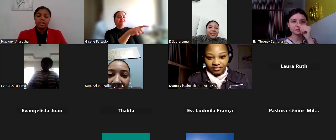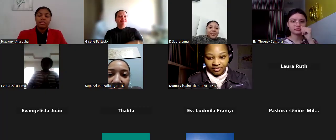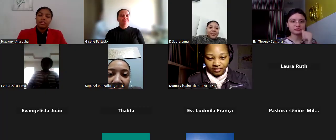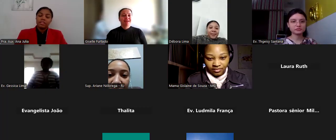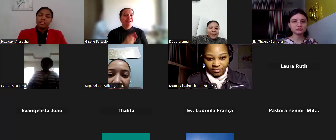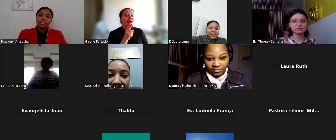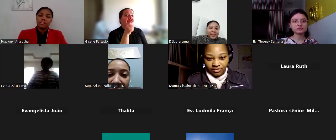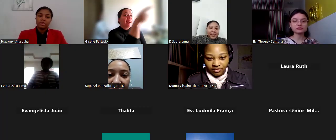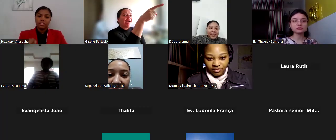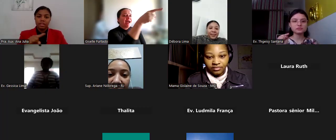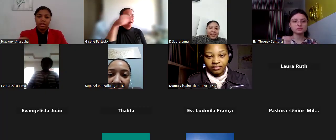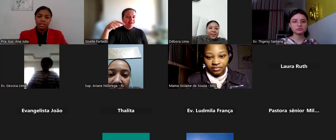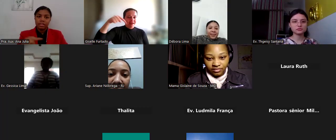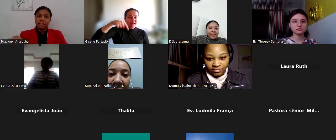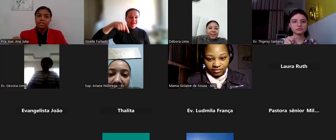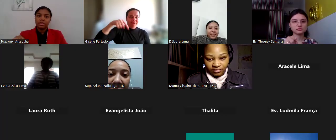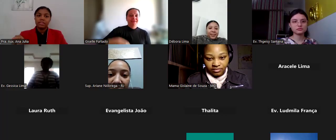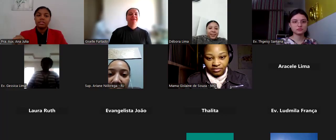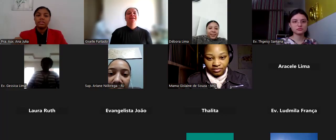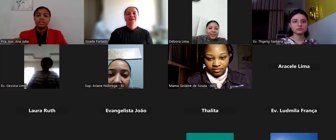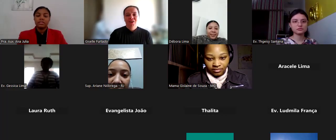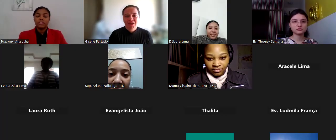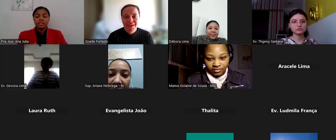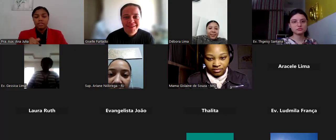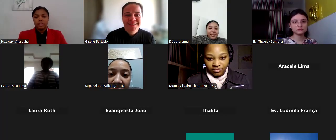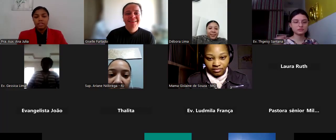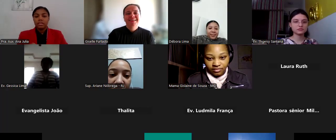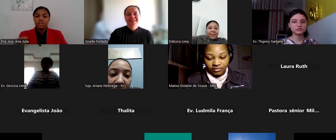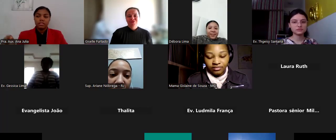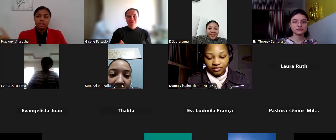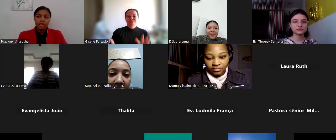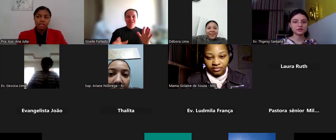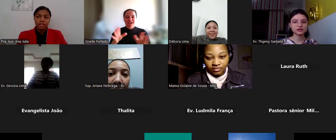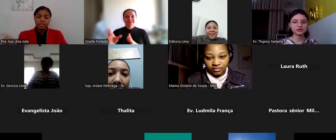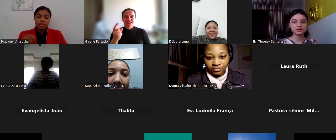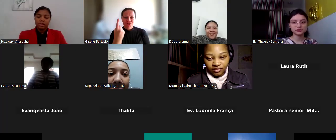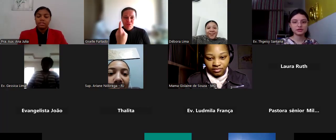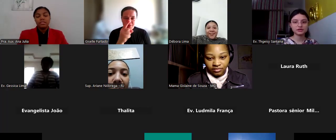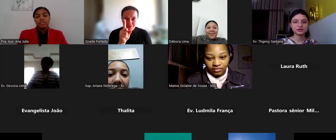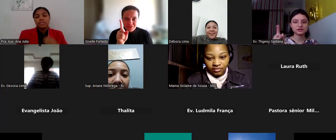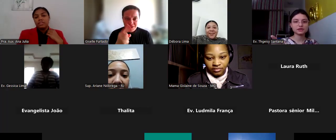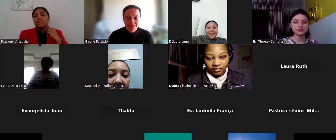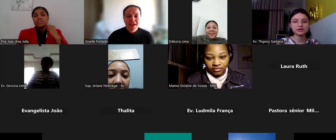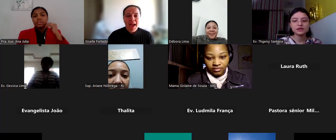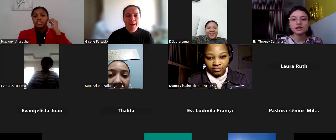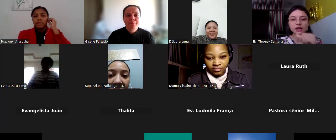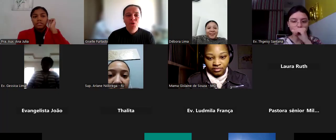eles, lá, aqui, ok? Então, são os sinais que a gente precisa